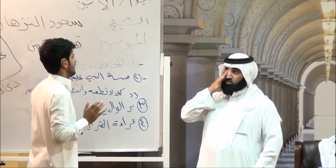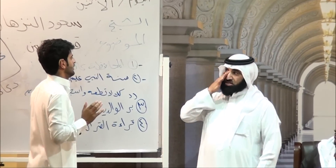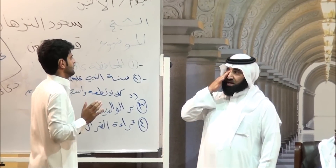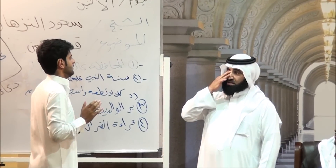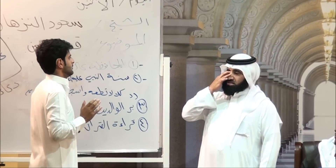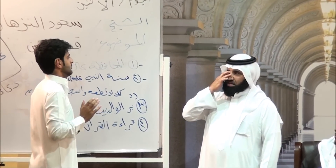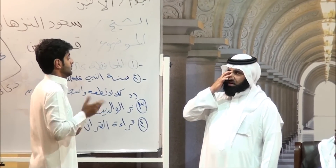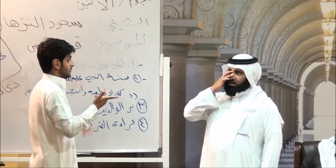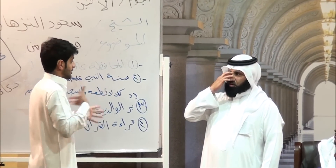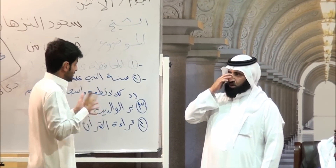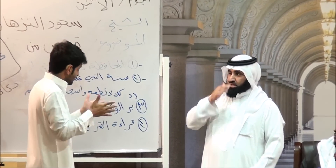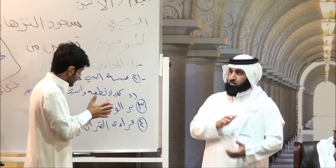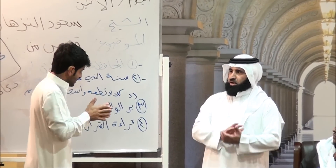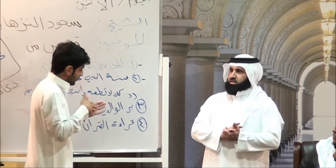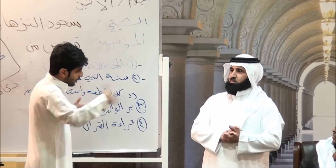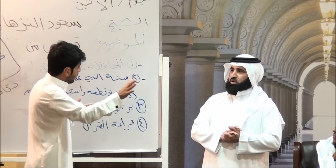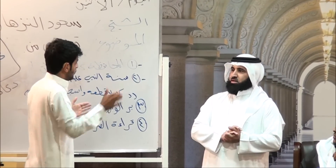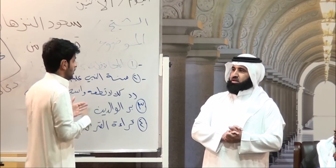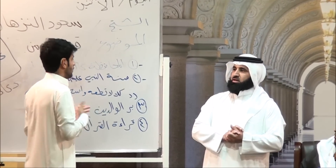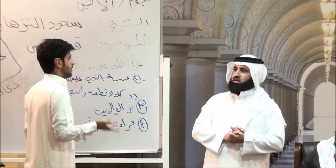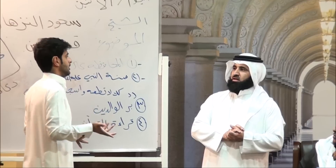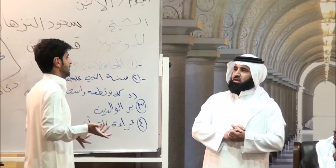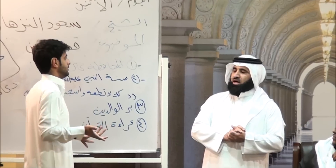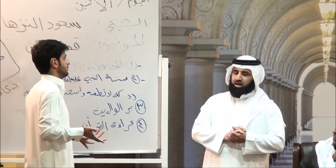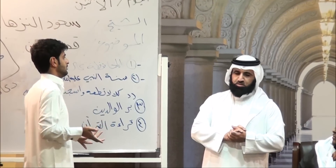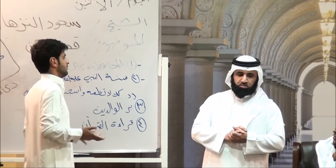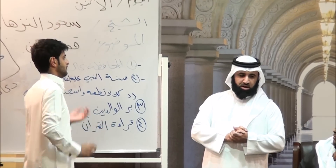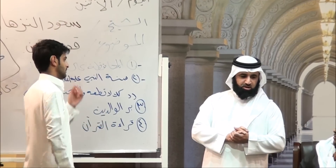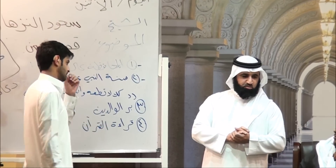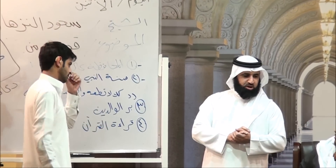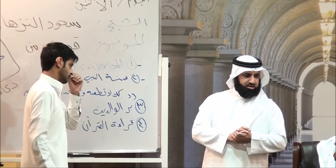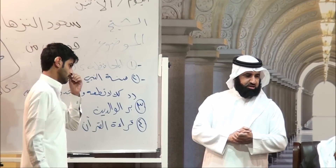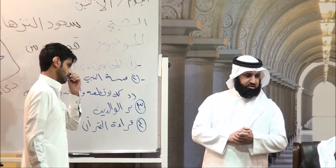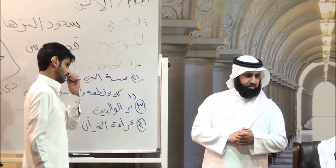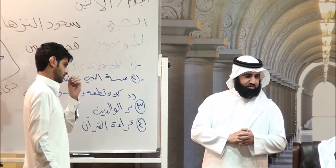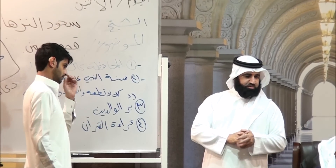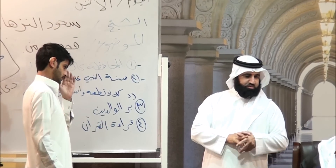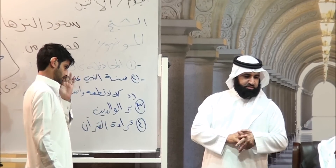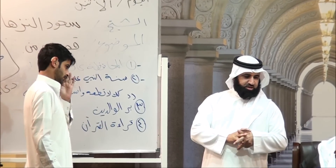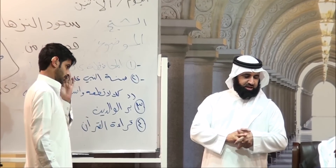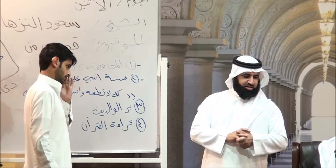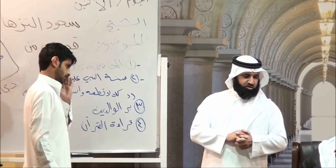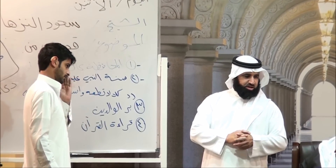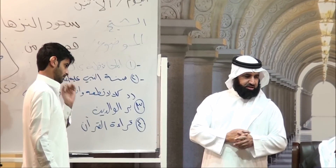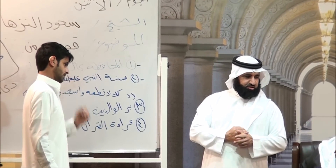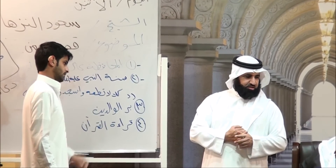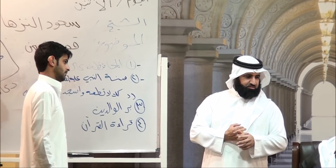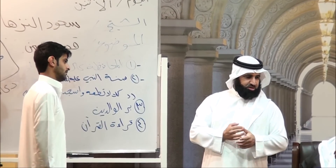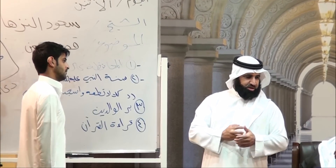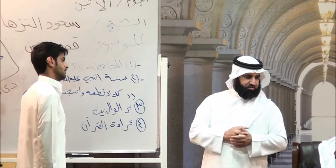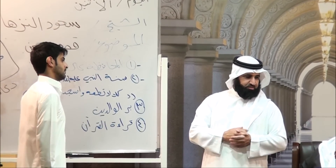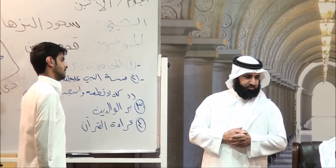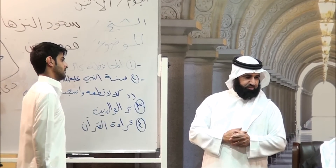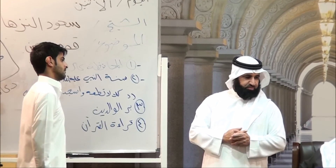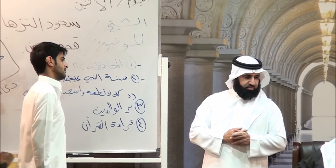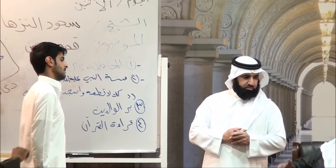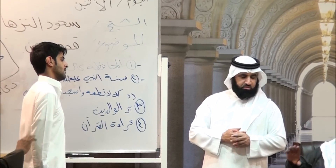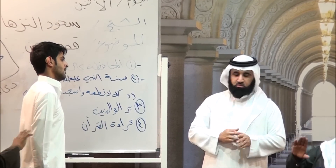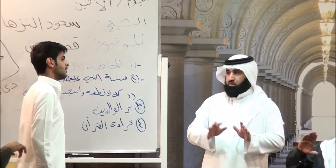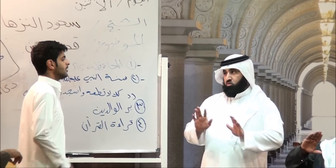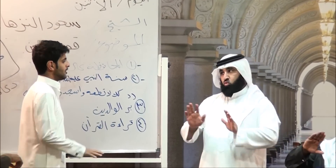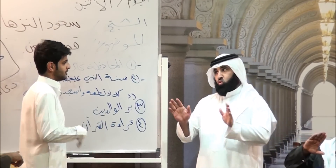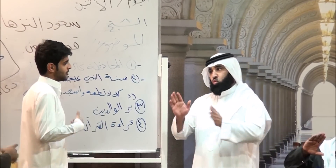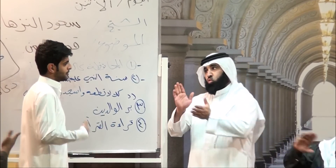إذا قلت لهم صار خلص صديقة وبعدين بعدين أنا أمشي معهم ولا أتركهم؟ لا هذولي